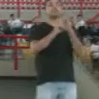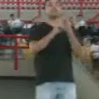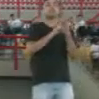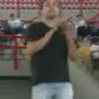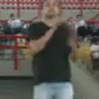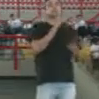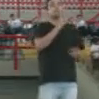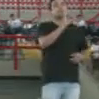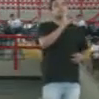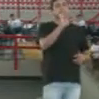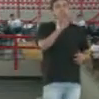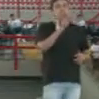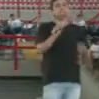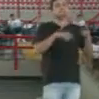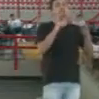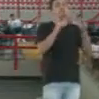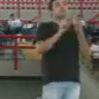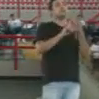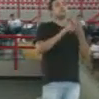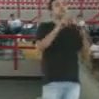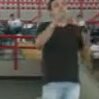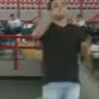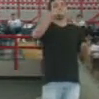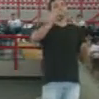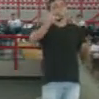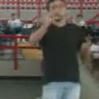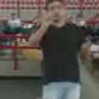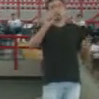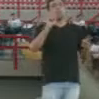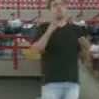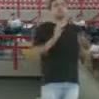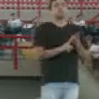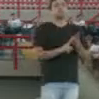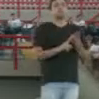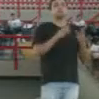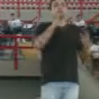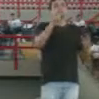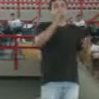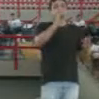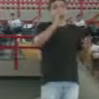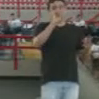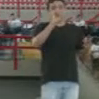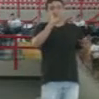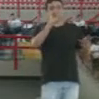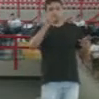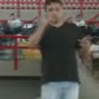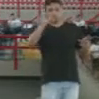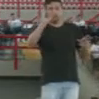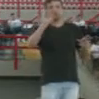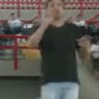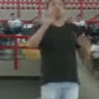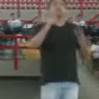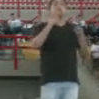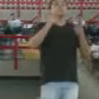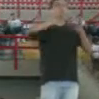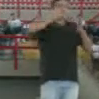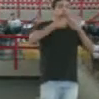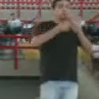do bit, a noção dos megas, por exemplo, né? Dos kilobytes. Então, tudo isso fica